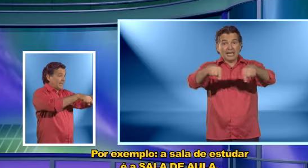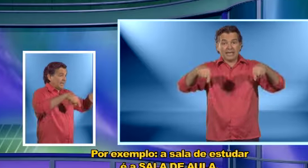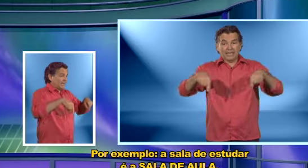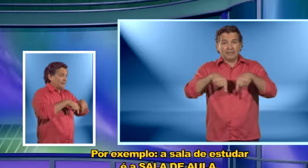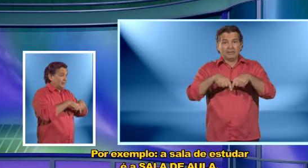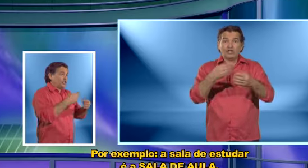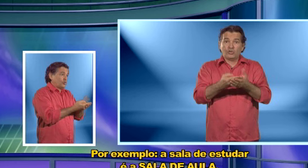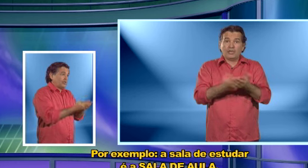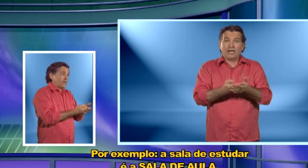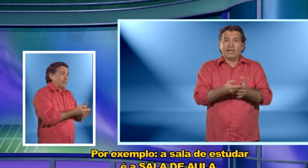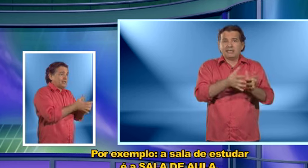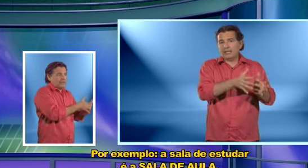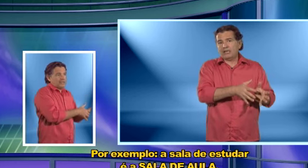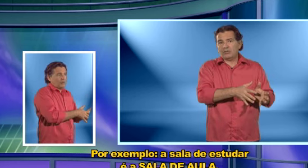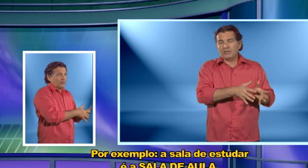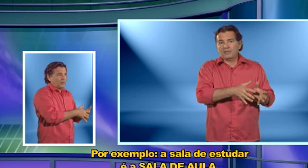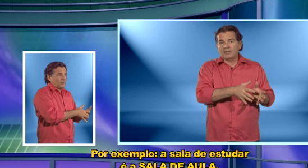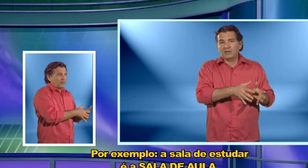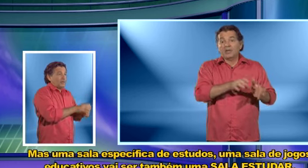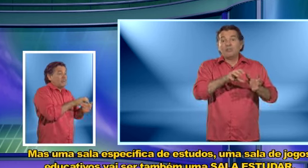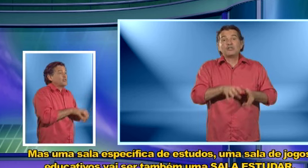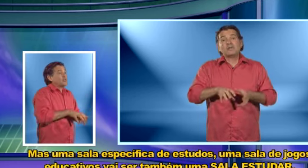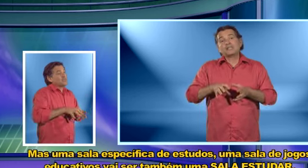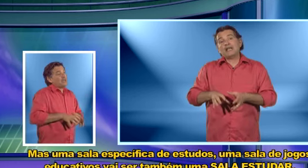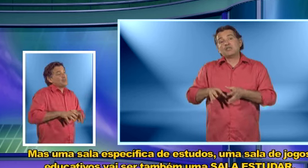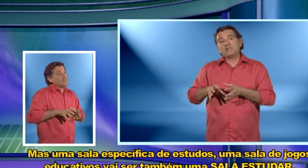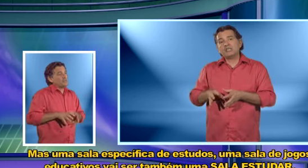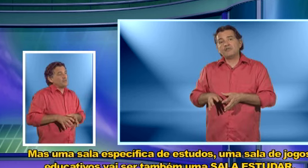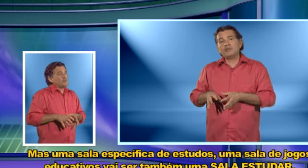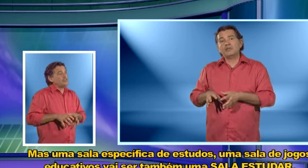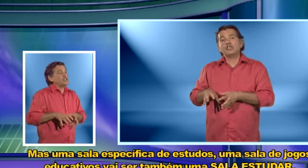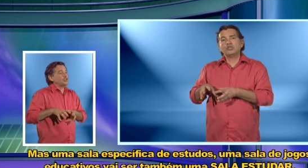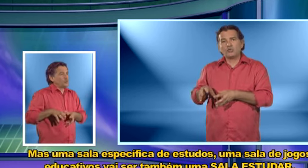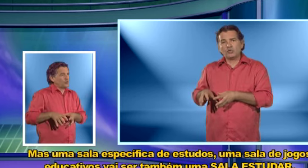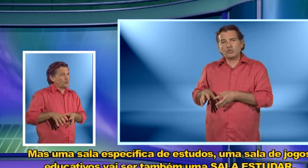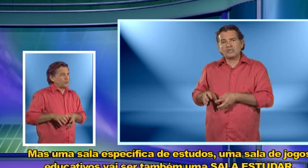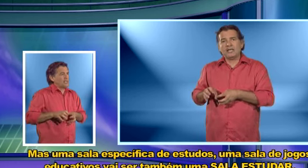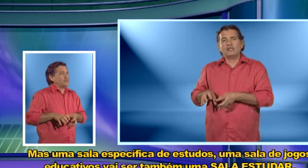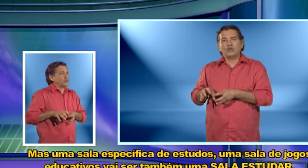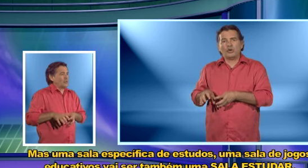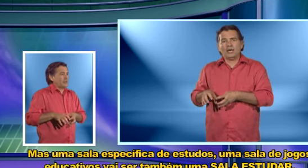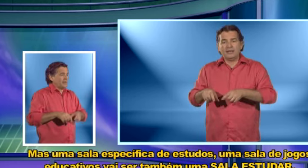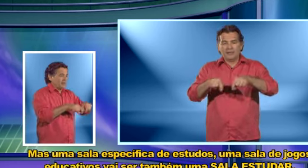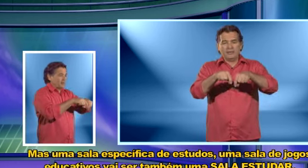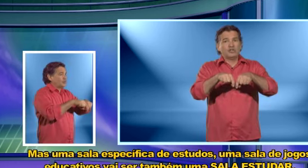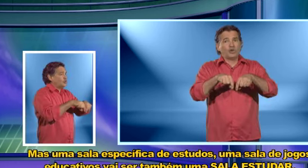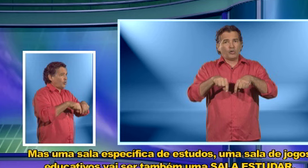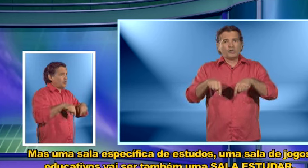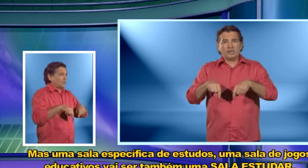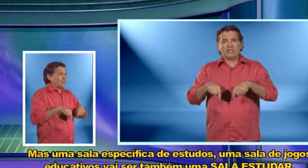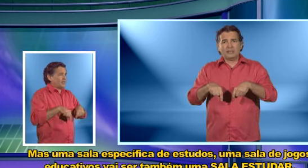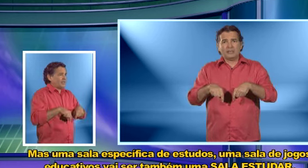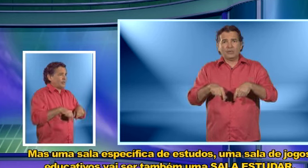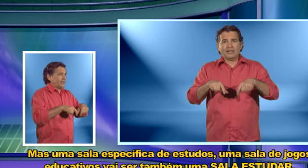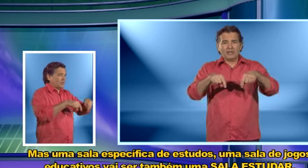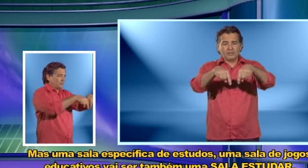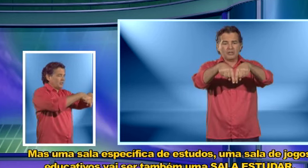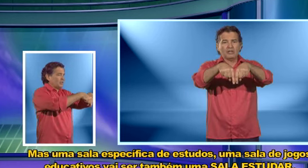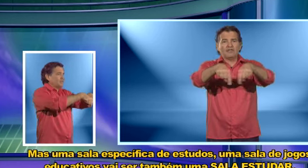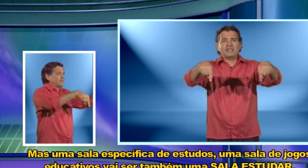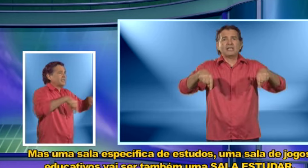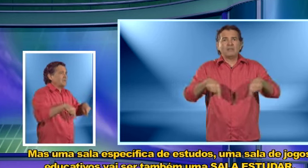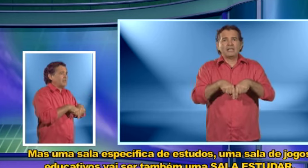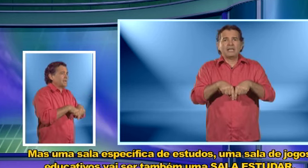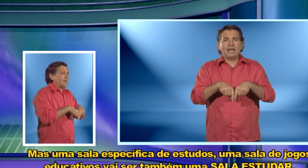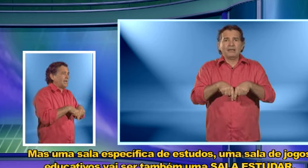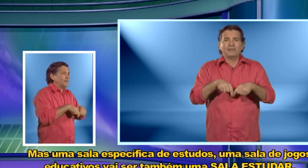a sala de estudar é a sala de aula. Mas uma sala específica de estudos, uma sala de jogos, por exemplo, educativos,